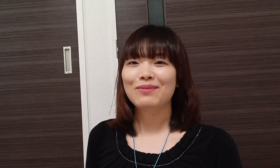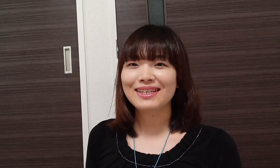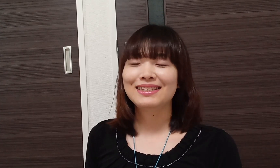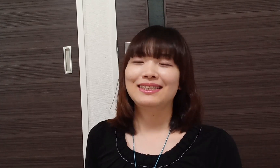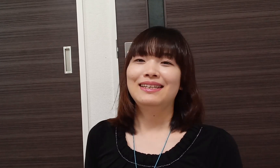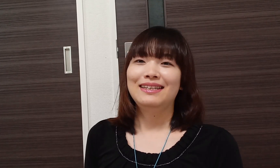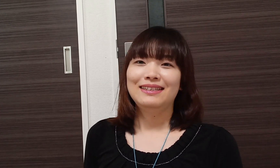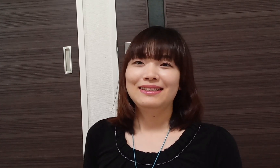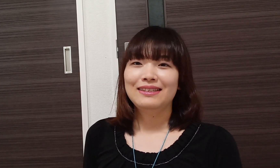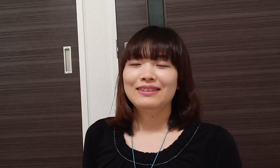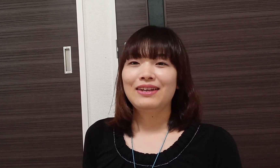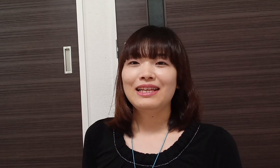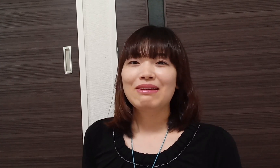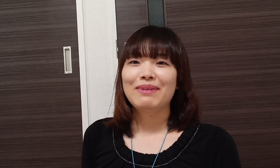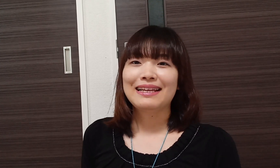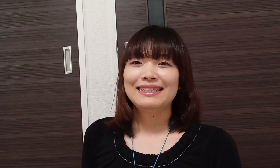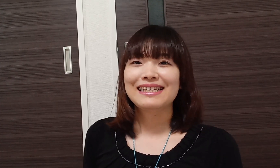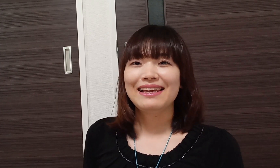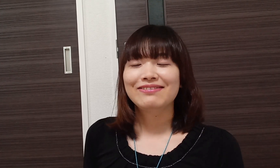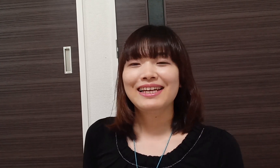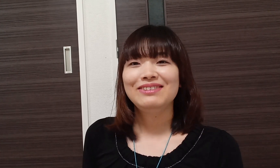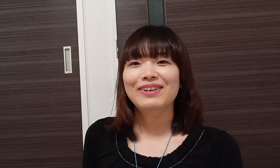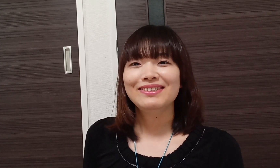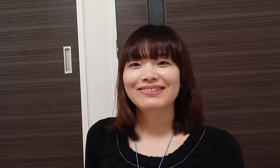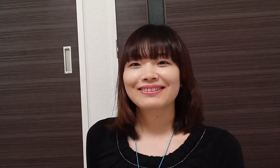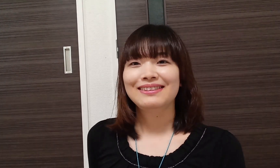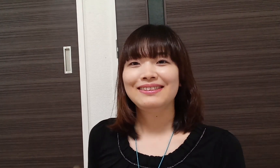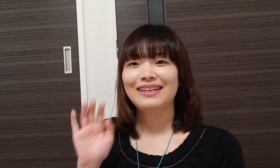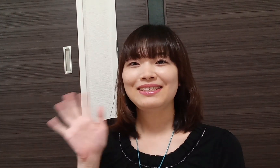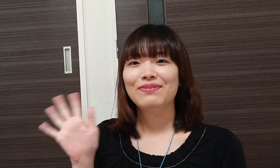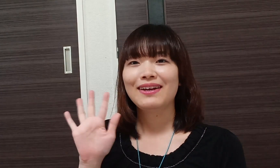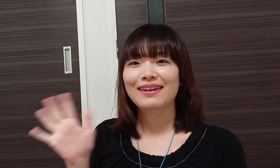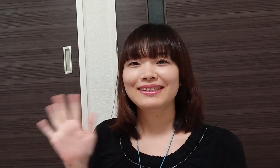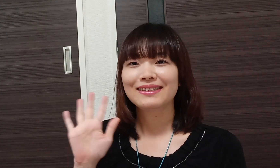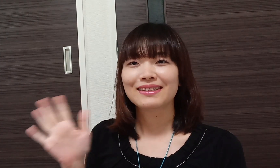ます。それではまた次回お会いしましょう。失礼します。